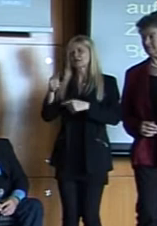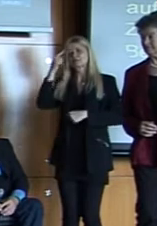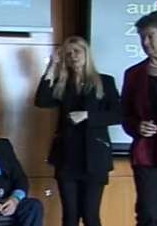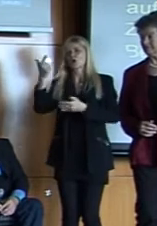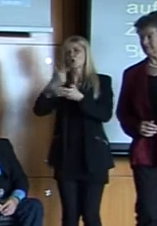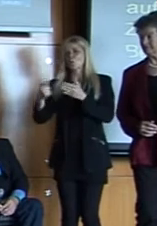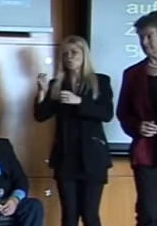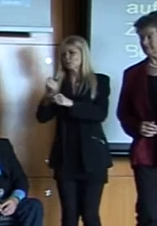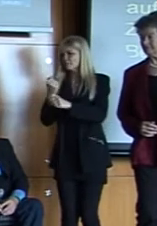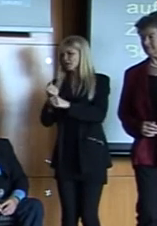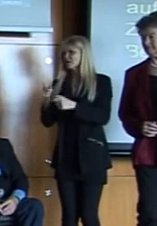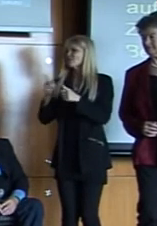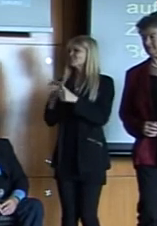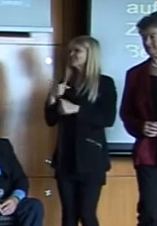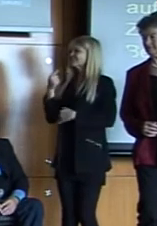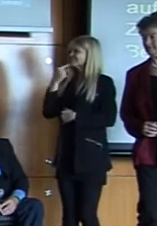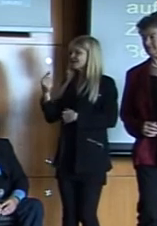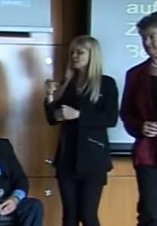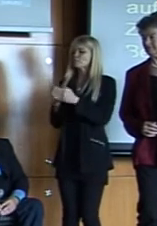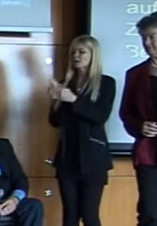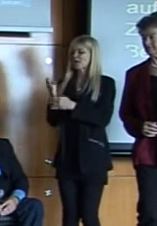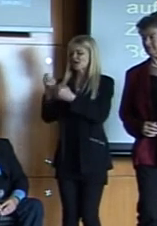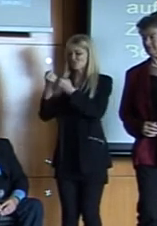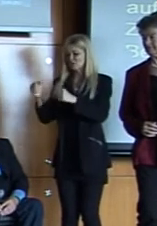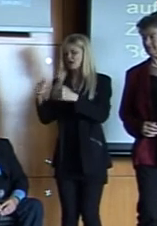ich Barrierefreiheit nenne, dann heißt es